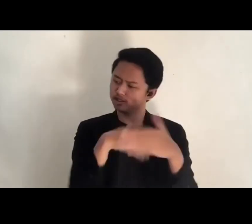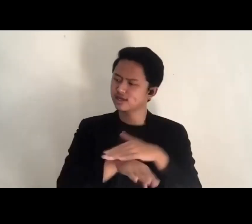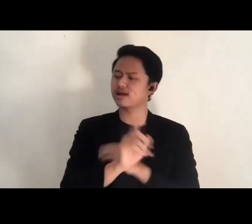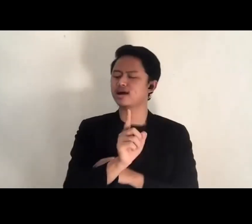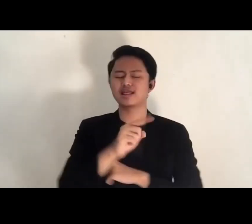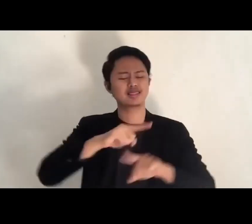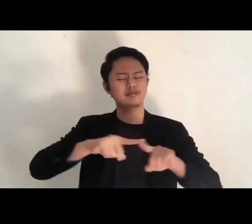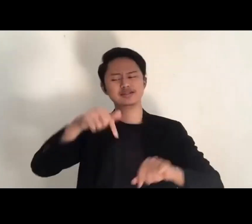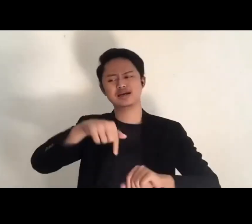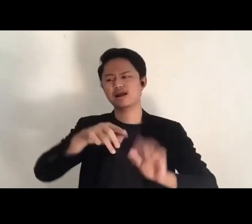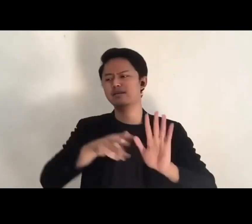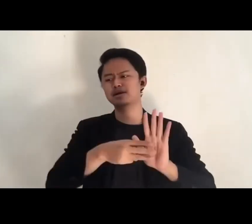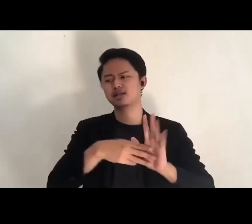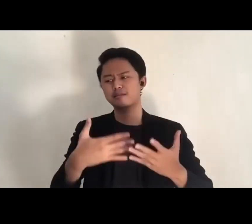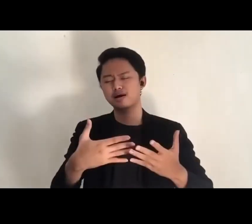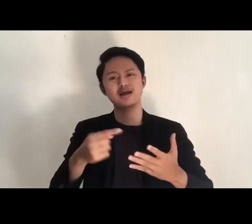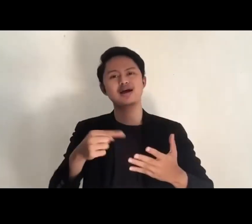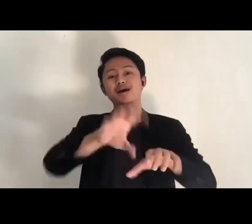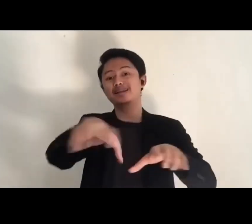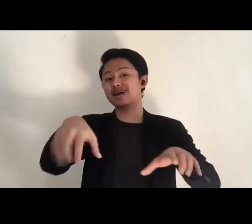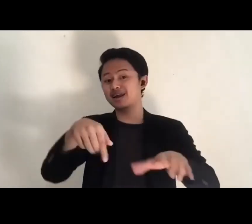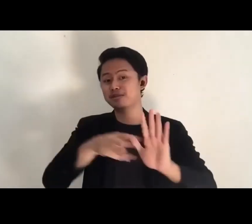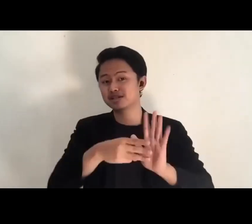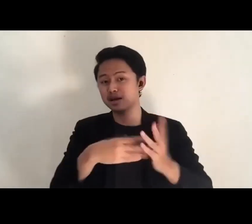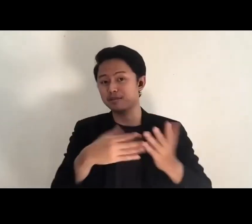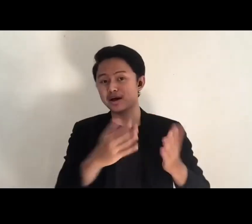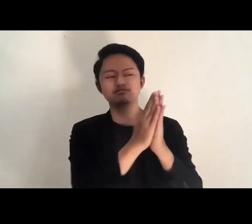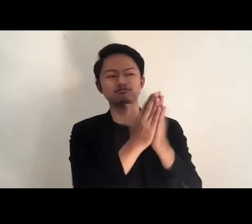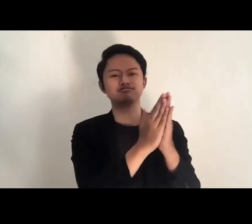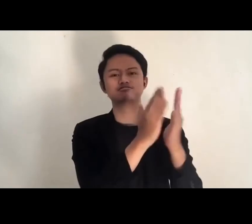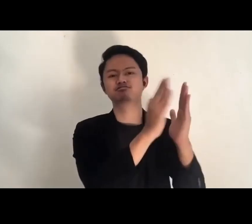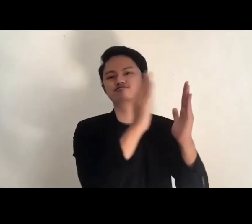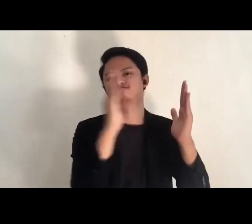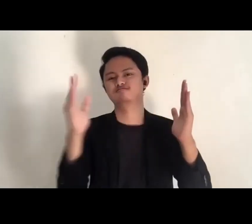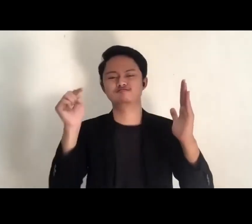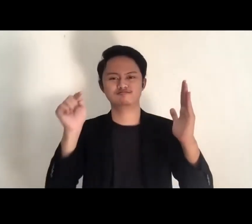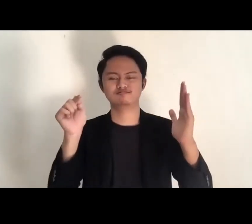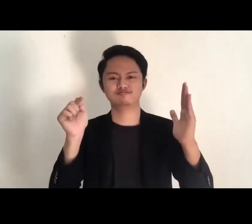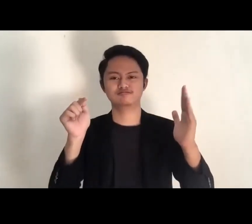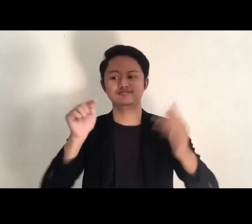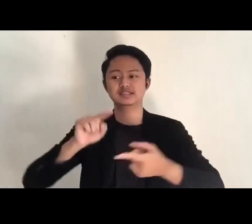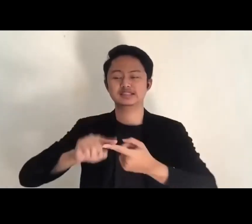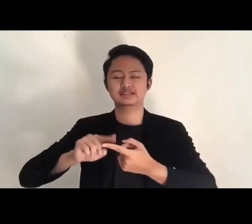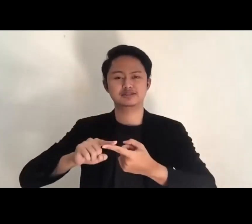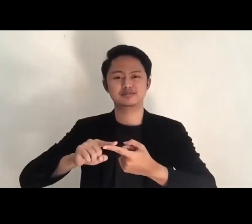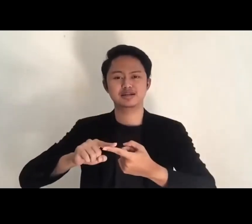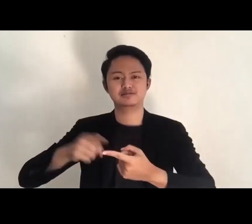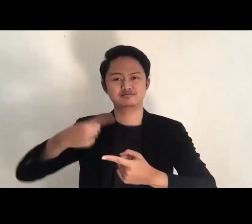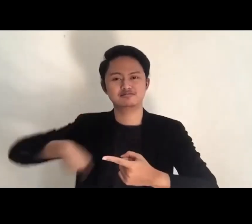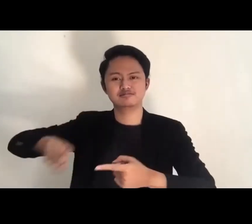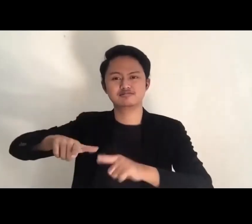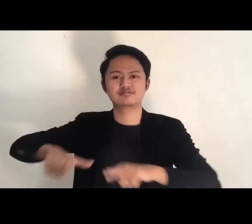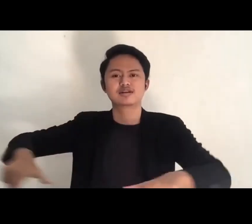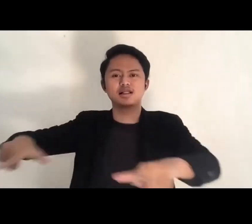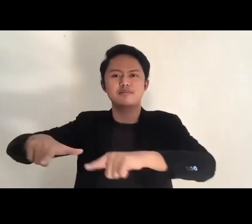sekarang yang menjadi soal di daerah kami adalah perpustakaan dan buku-buku ini teman-teman kami di lapangan tidak cukup